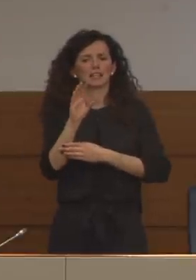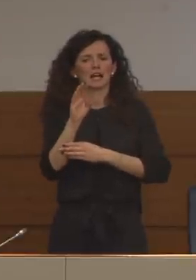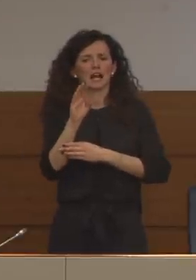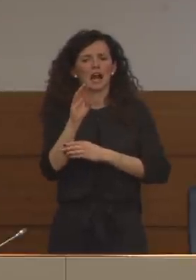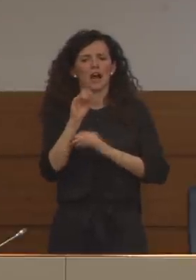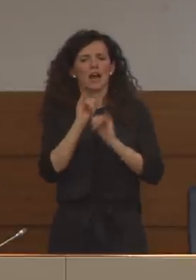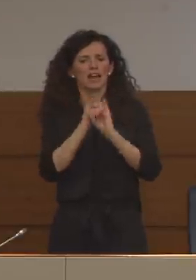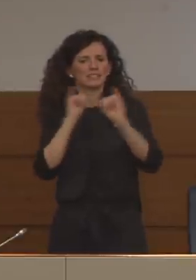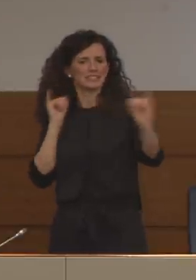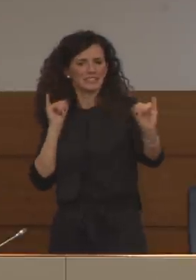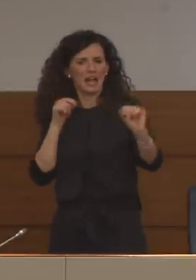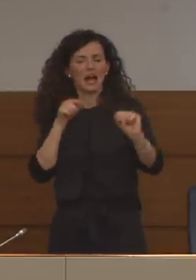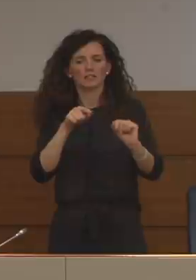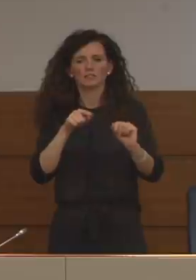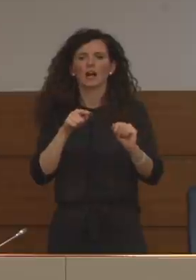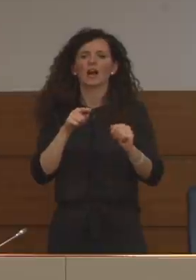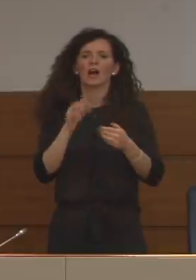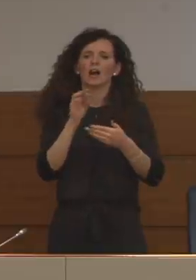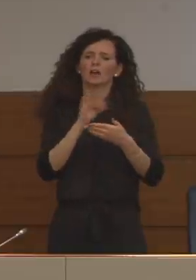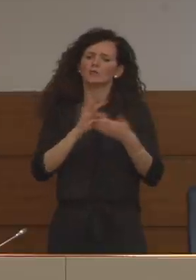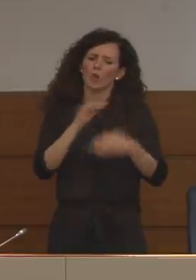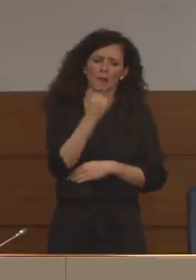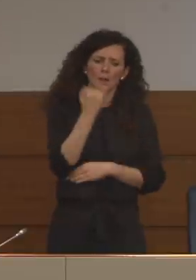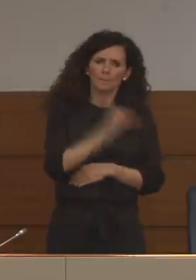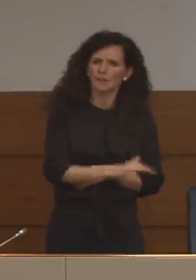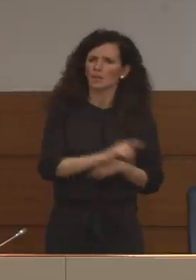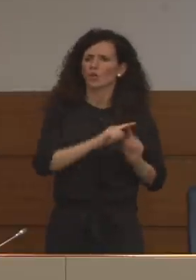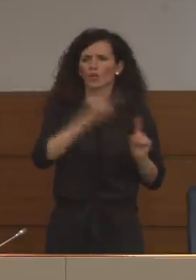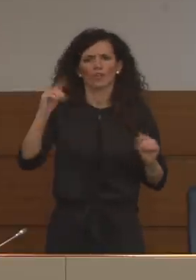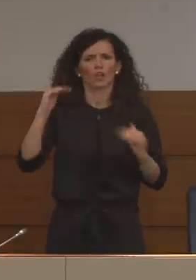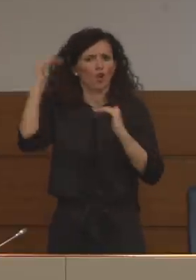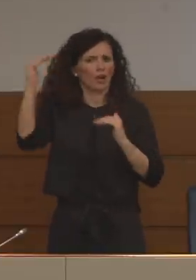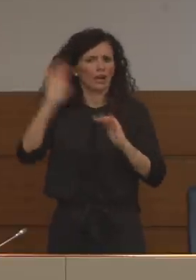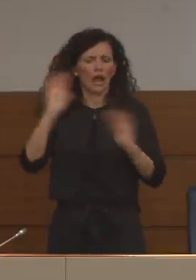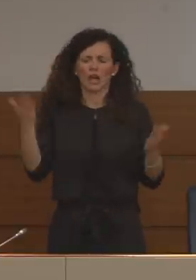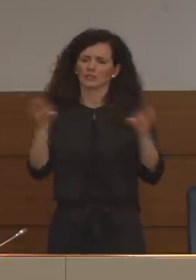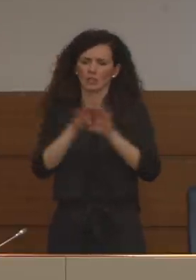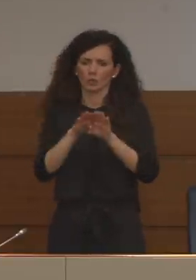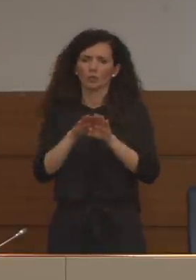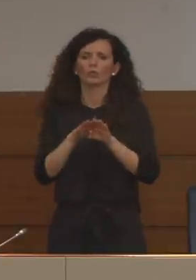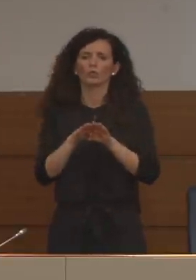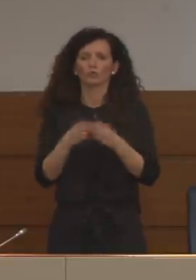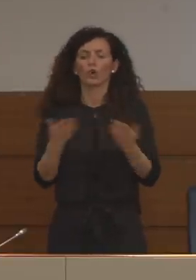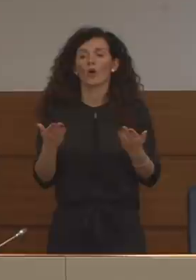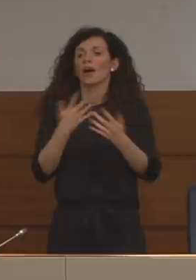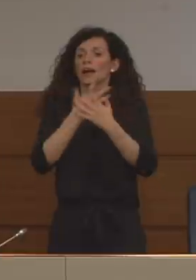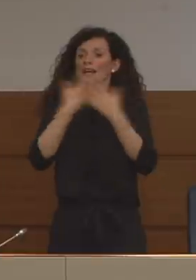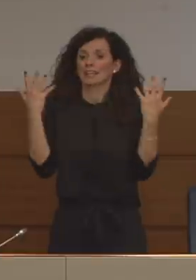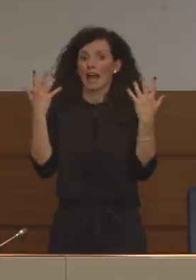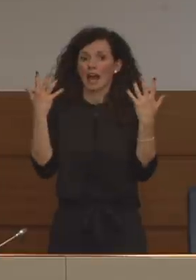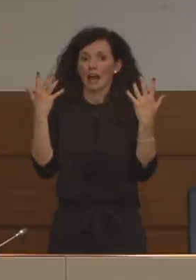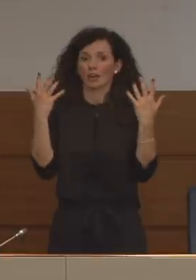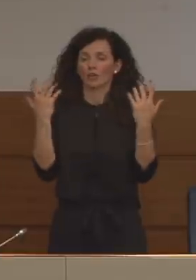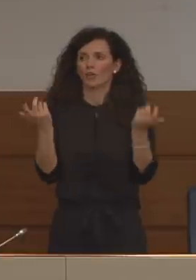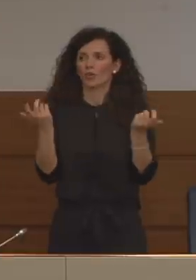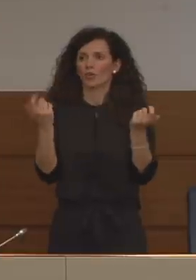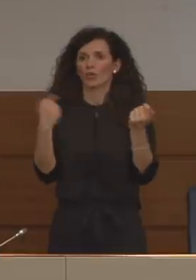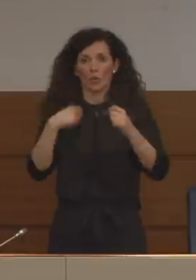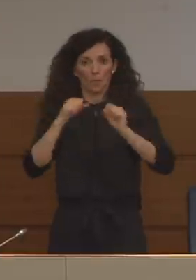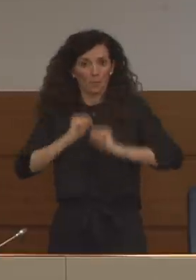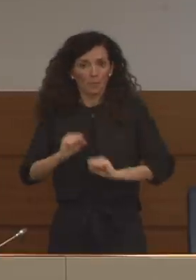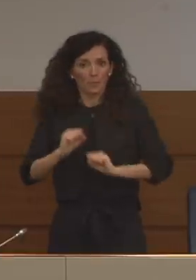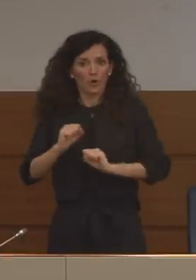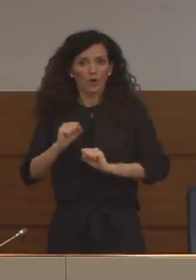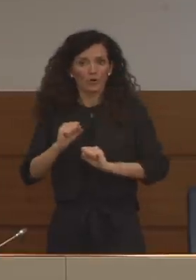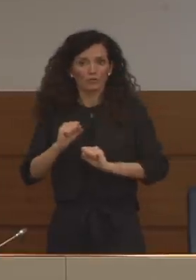ordine e grado nel nostro paese poi è chiaro che questo me lo faccia dire da